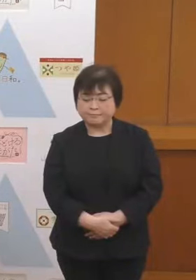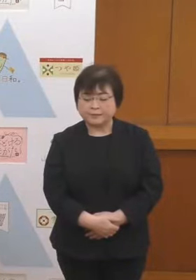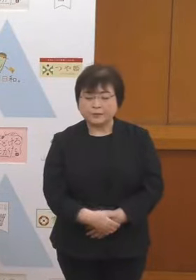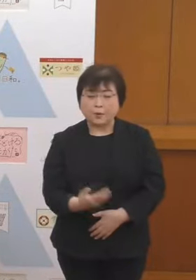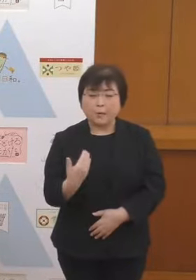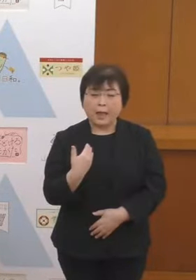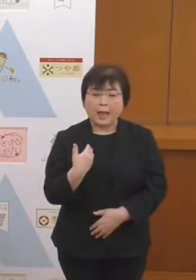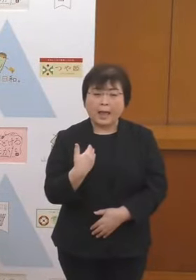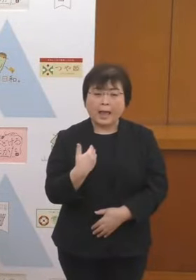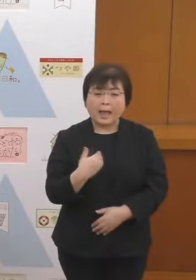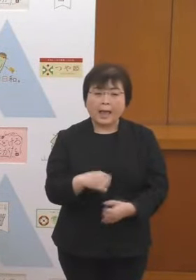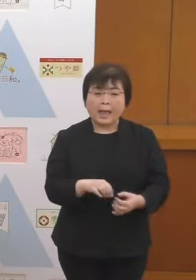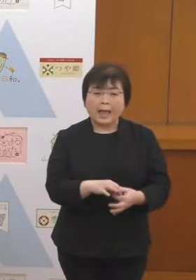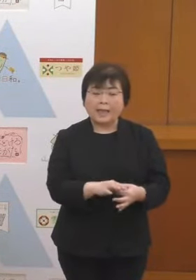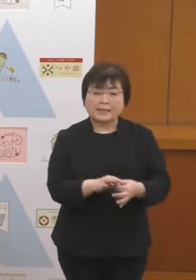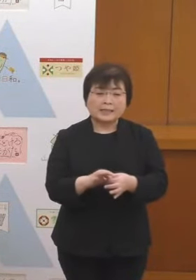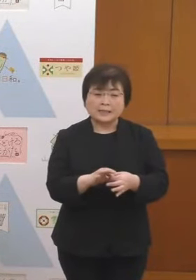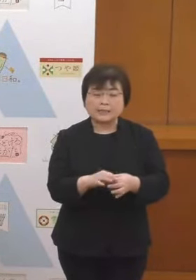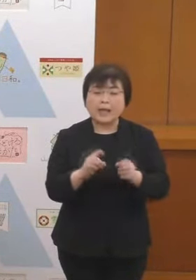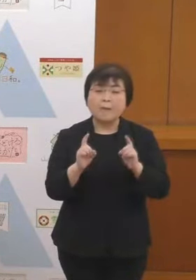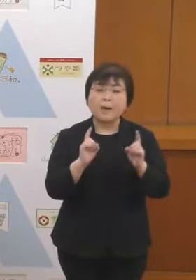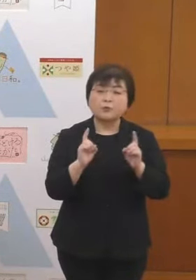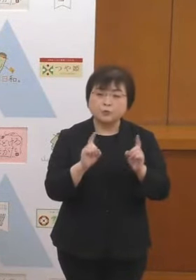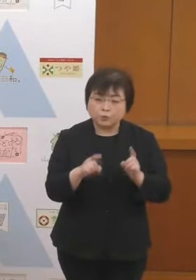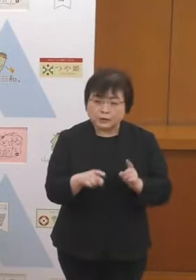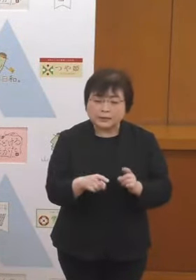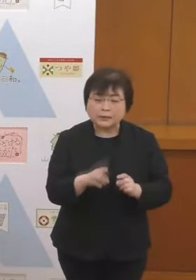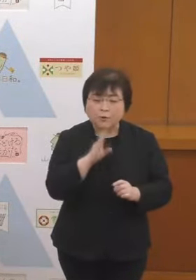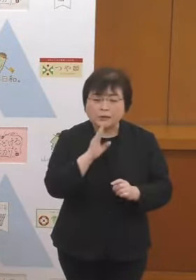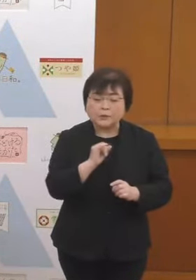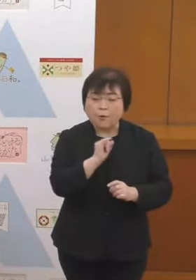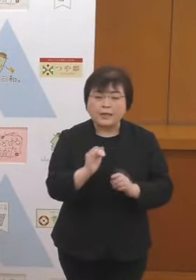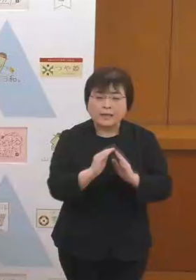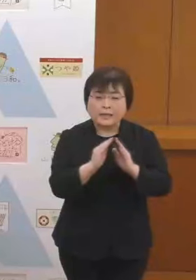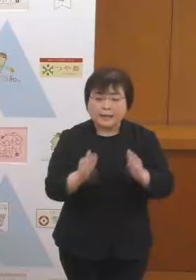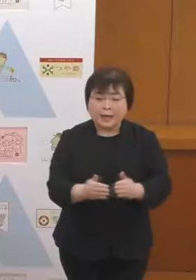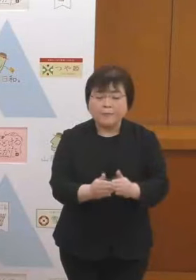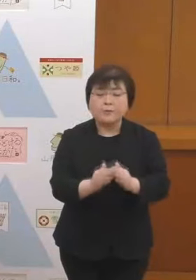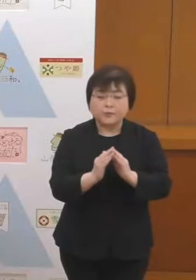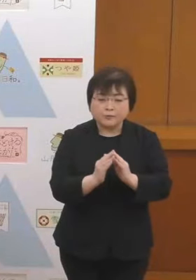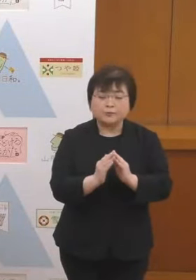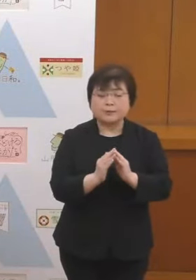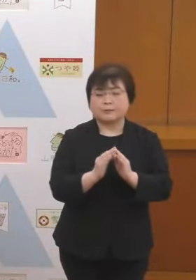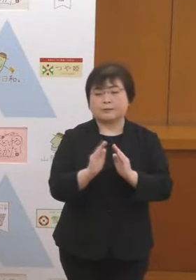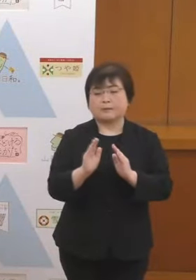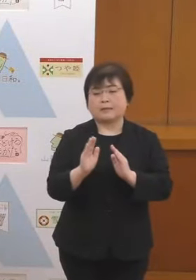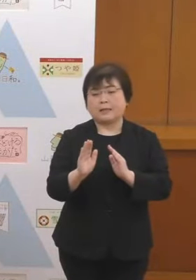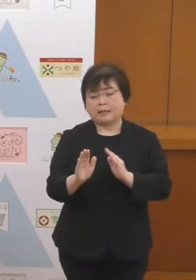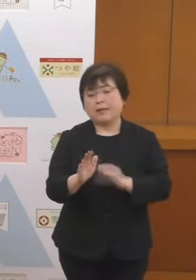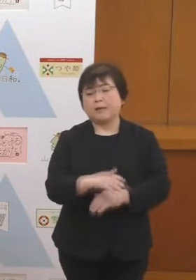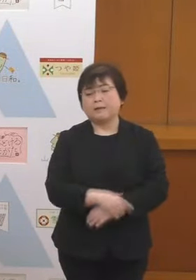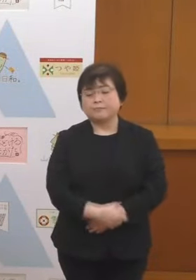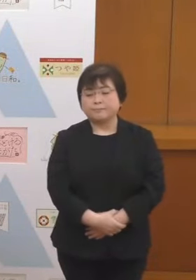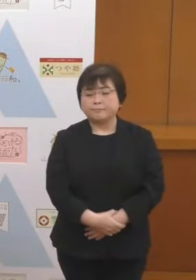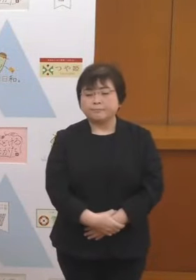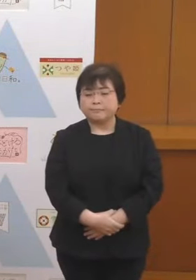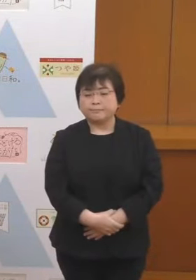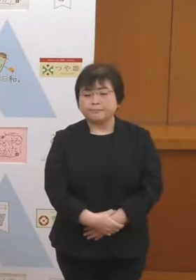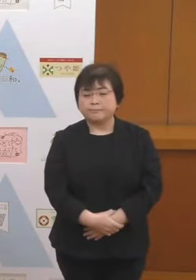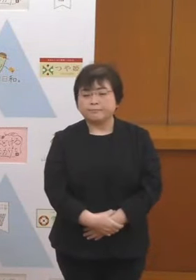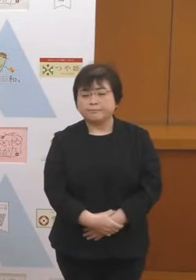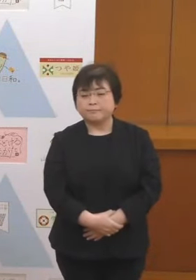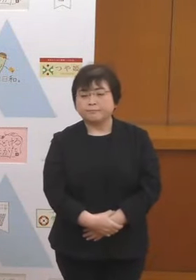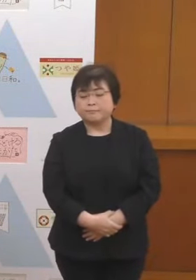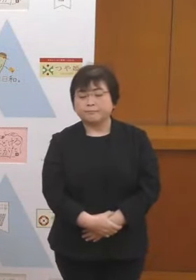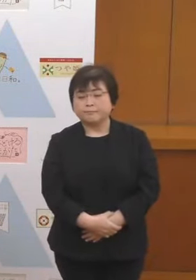祭りの米坂線復旧の絆祭りの実行委員会が設立されたということでありますけれども